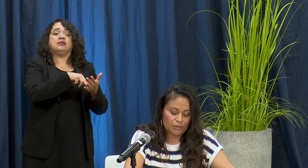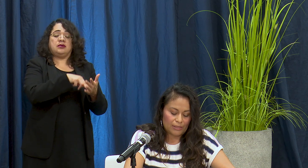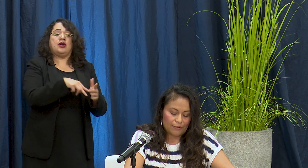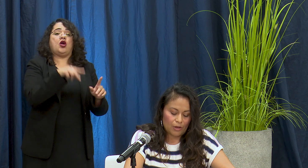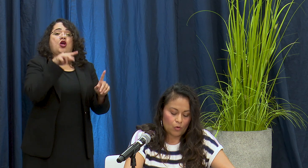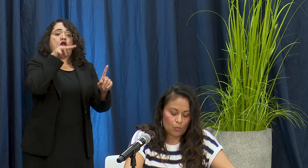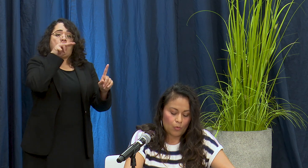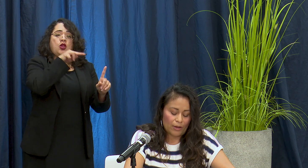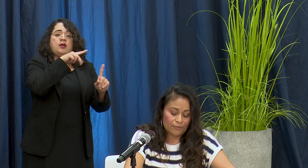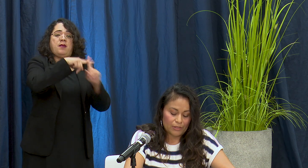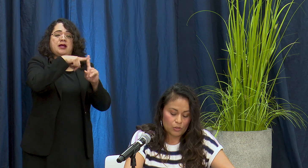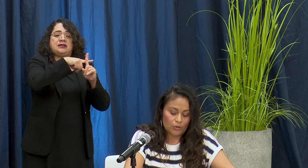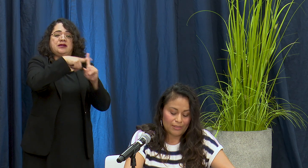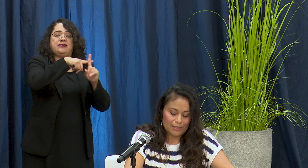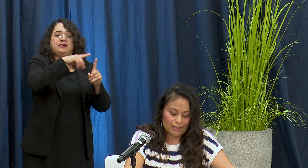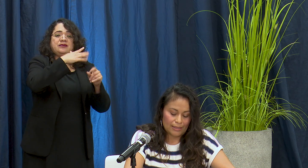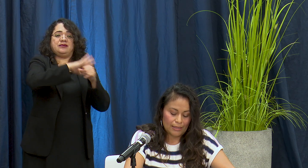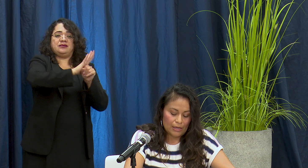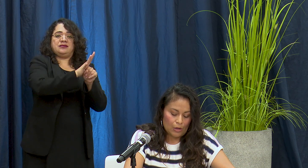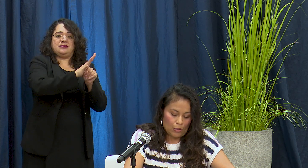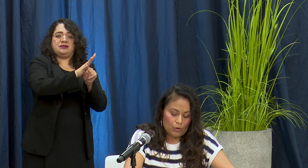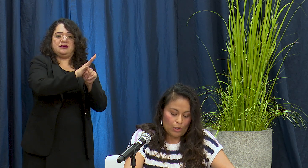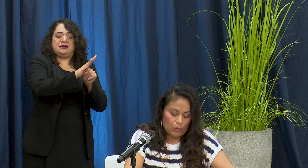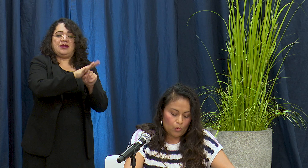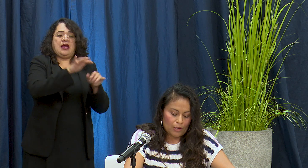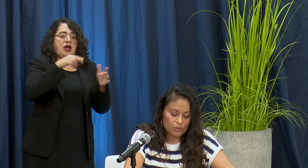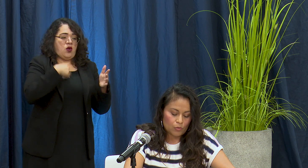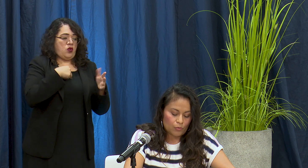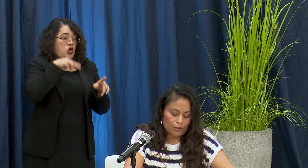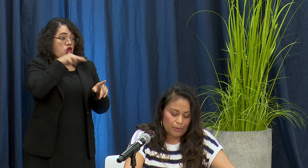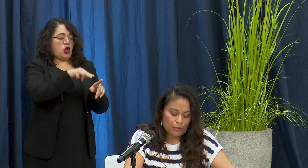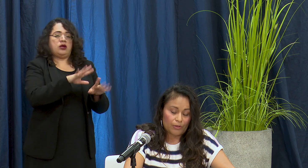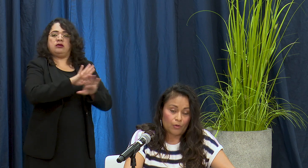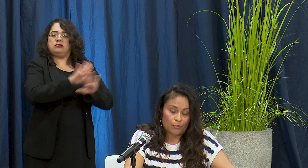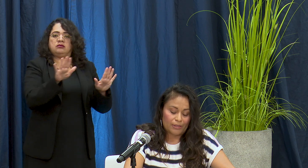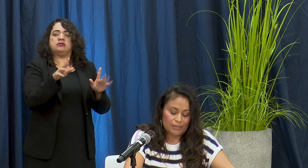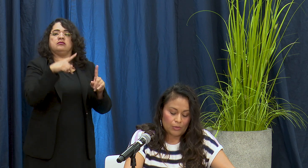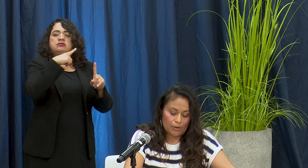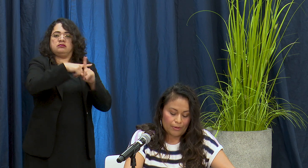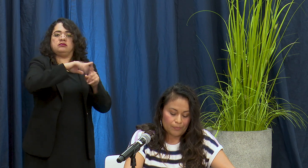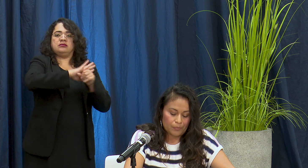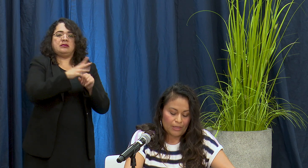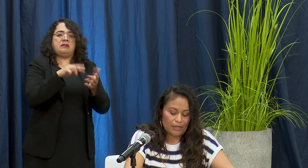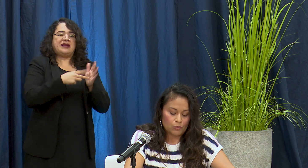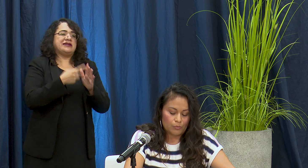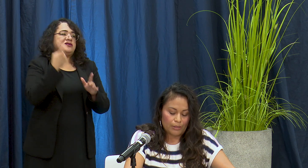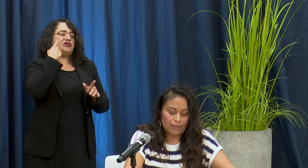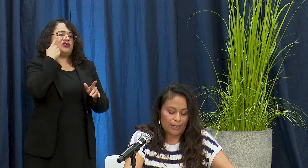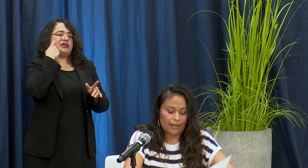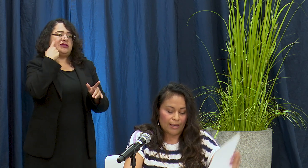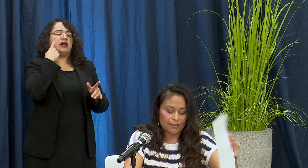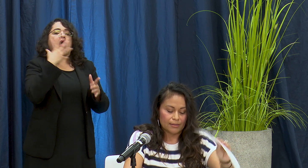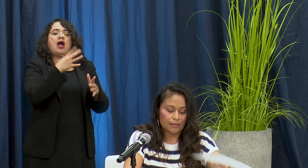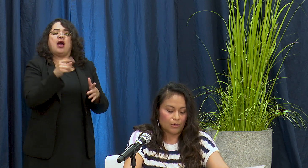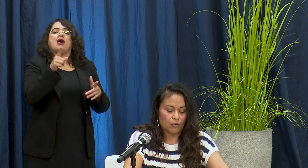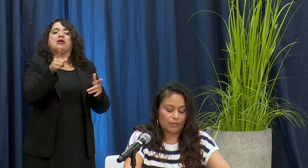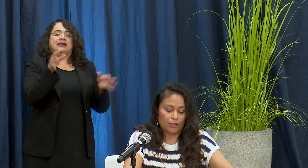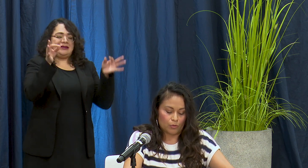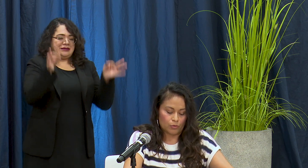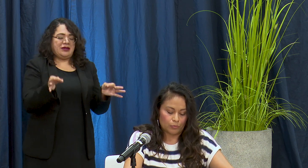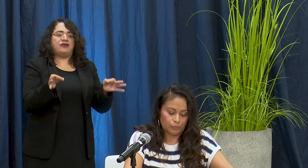prueba positiva como una infección reciente en un caso confirmado de COVID-19 y asumir que